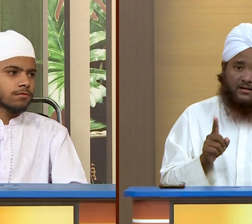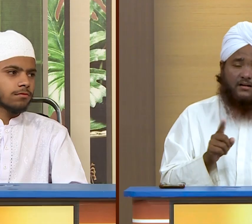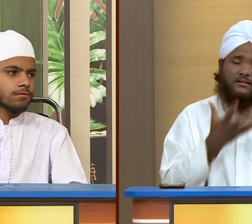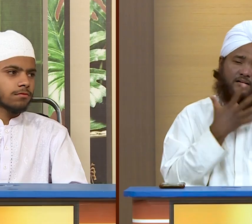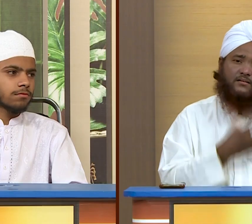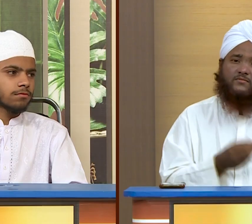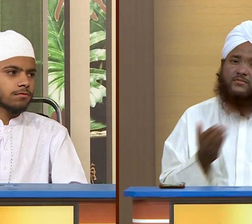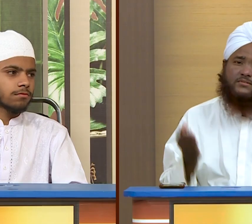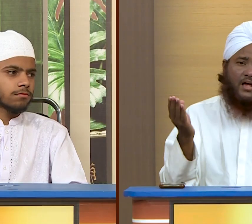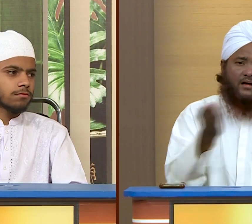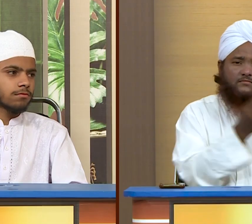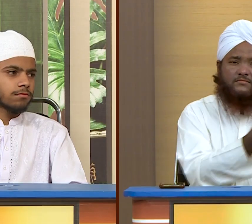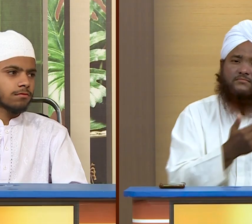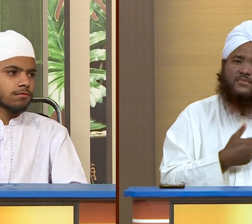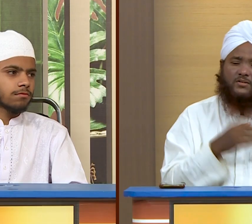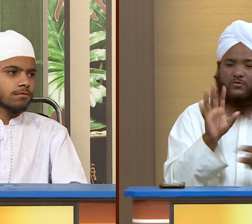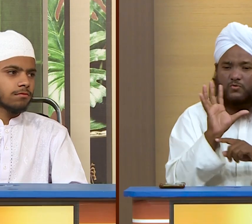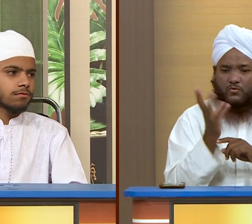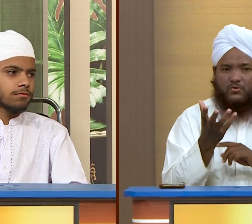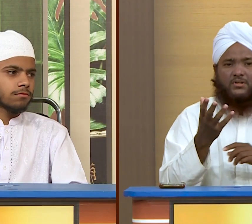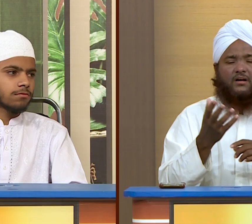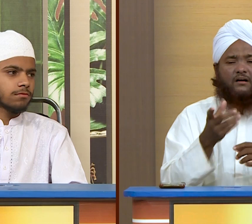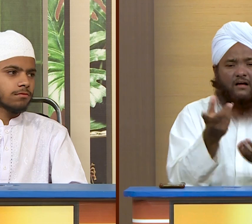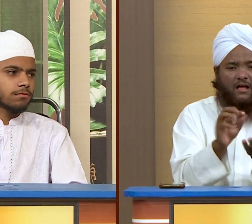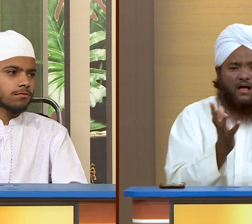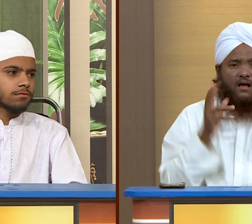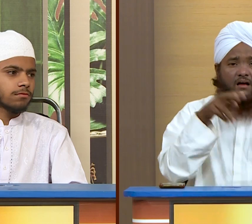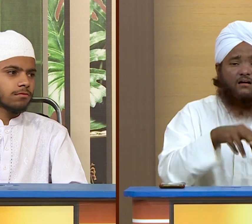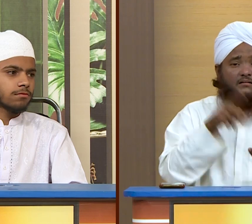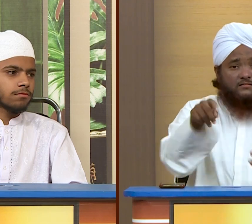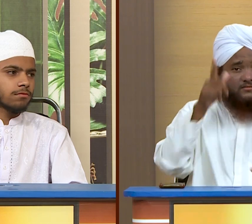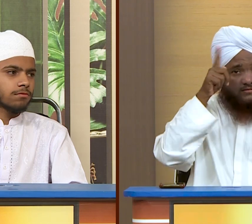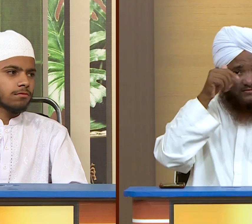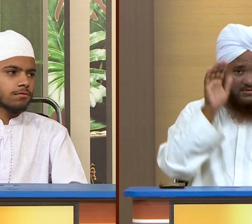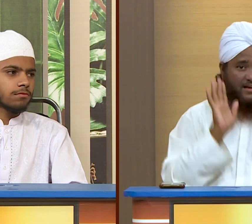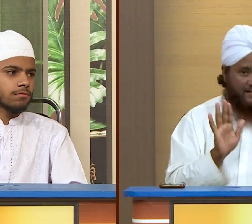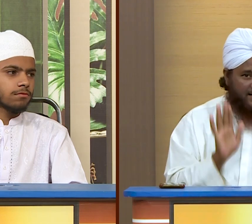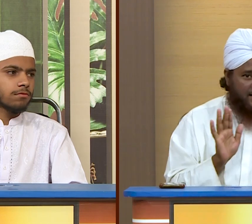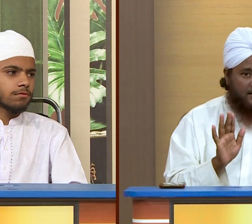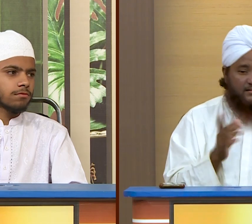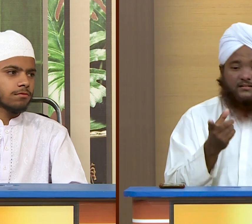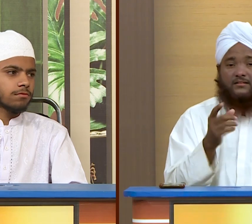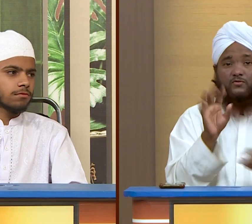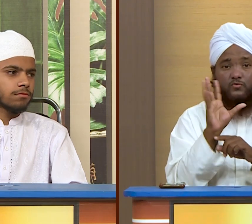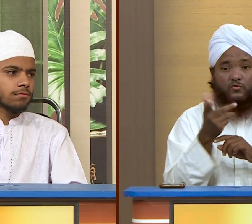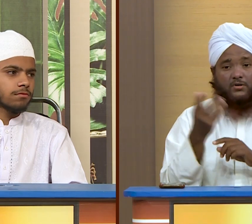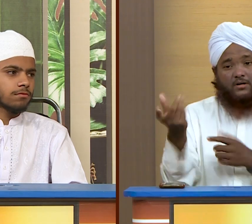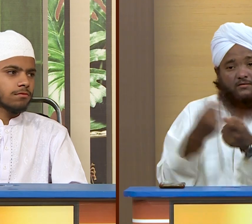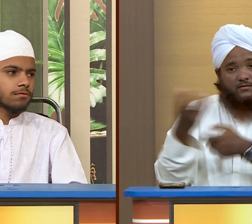افسوس، ہمیں اپنی دنیا بہتر بنانے کی فکر تو ہر دم لگی رہتی ہے، لیکن اپنی آخرت اچھی بنانے کی کوشش سے